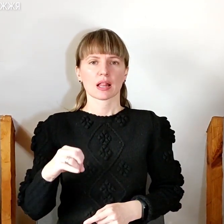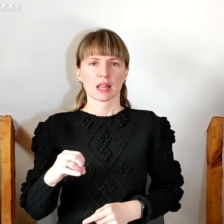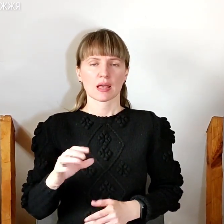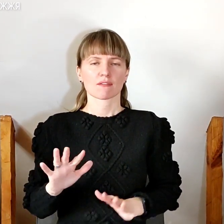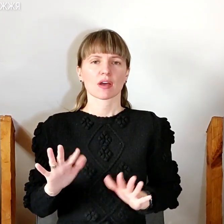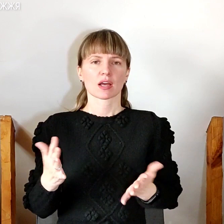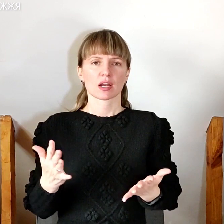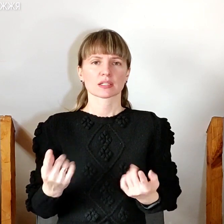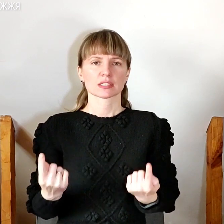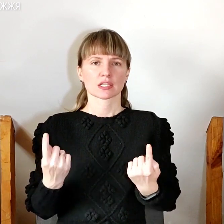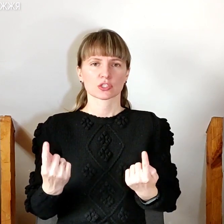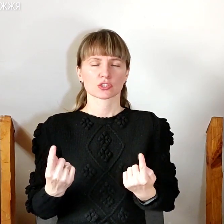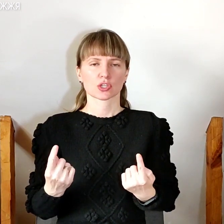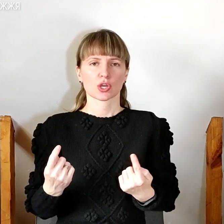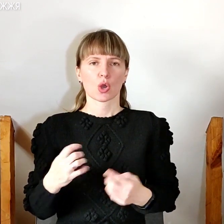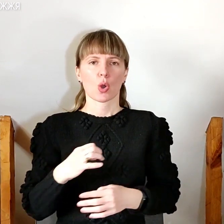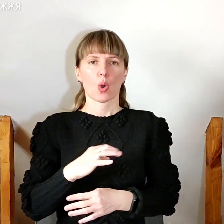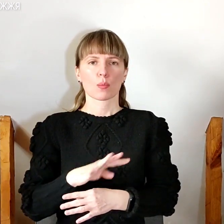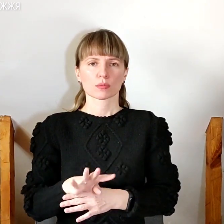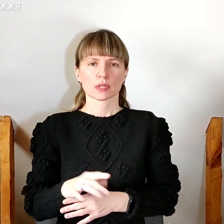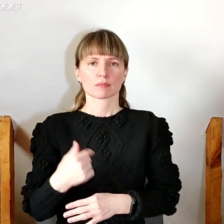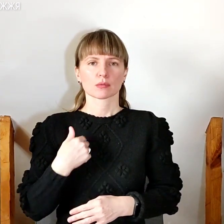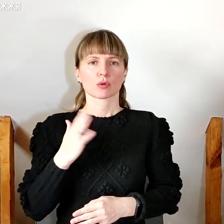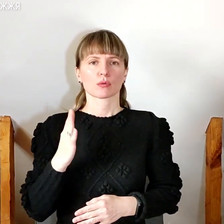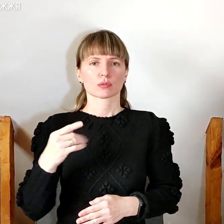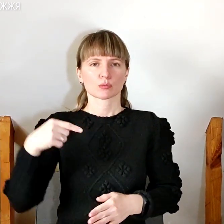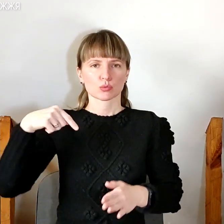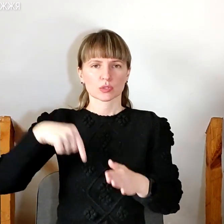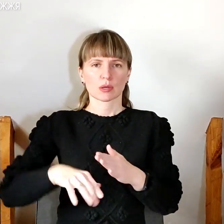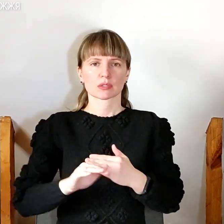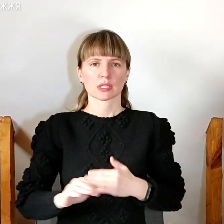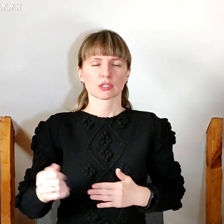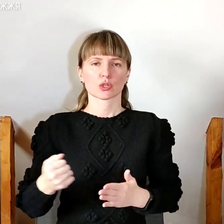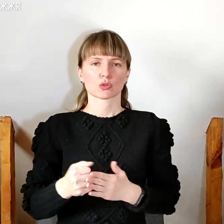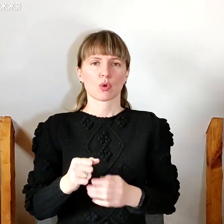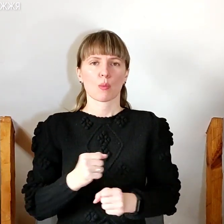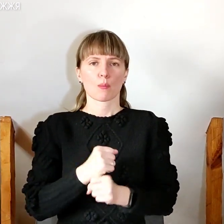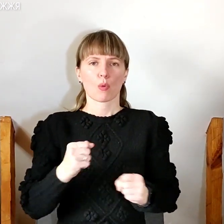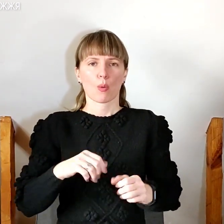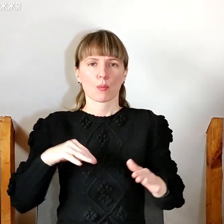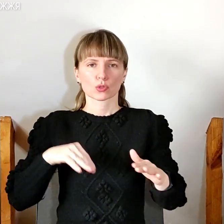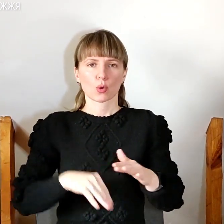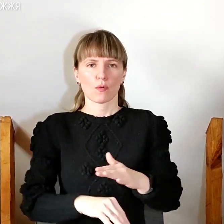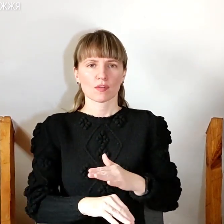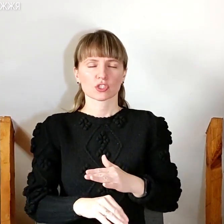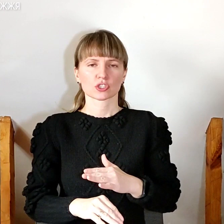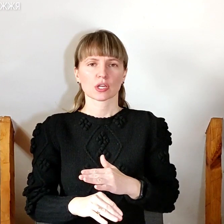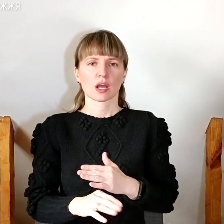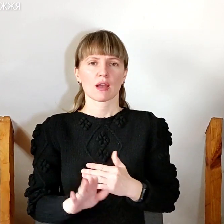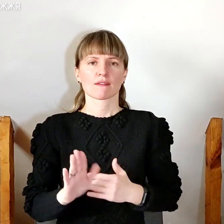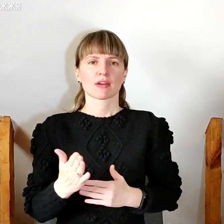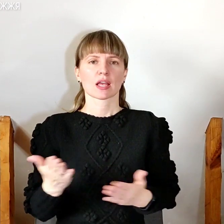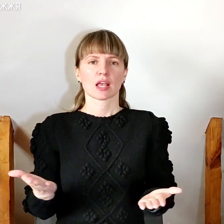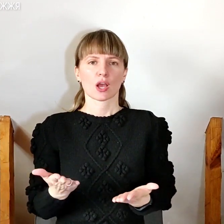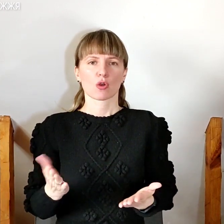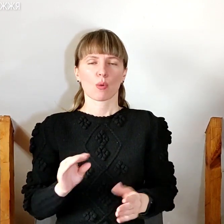ми спускаємо дітей до бомбосховища, в якому обладнали нам кисень,